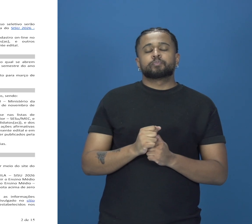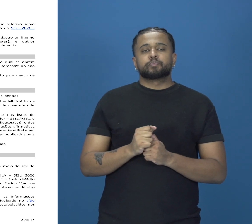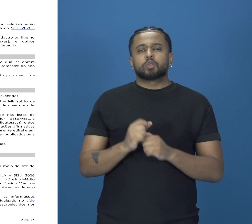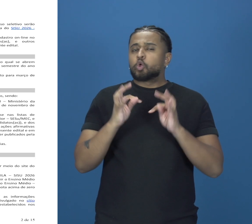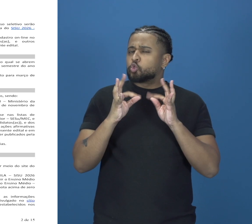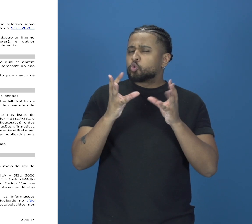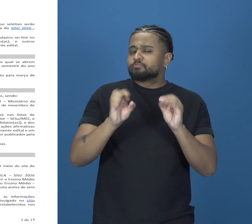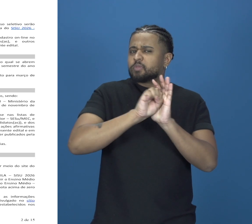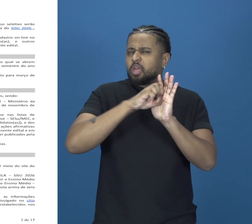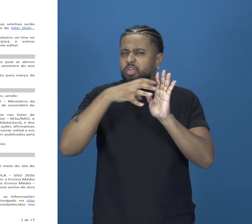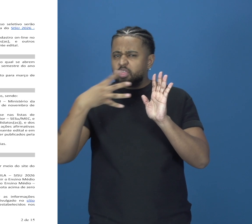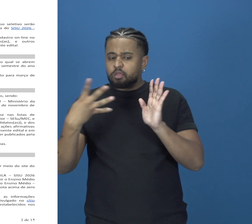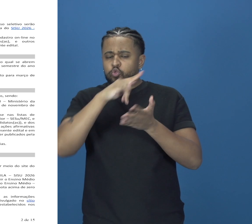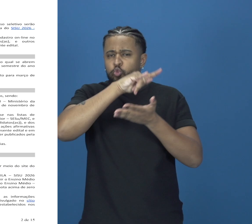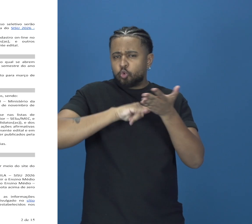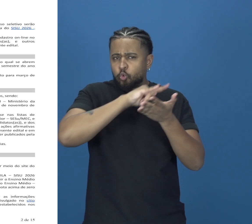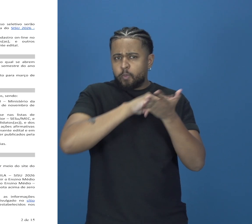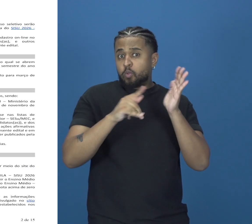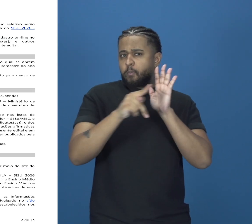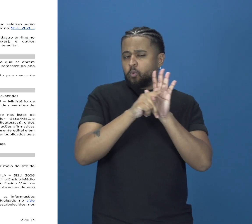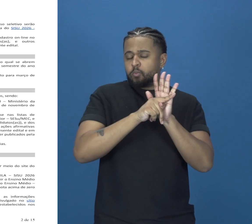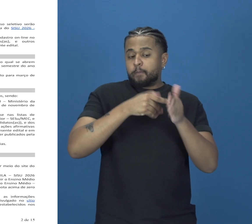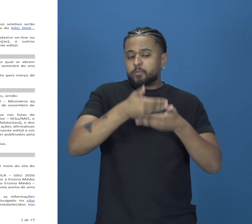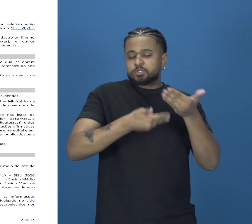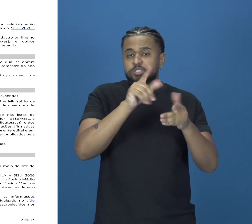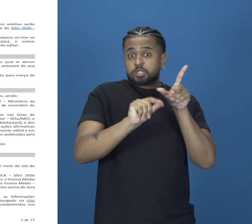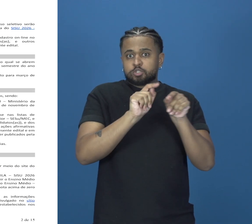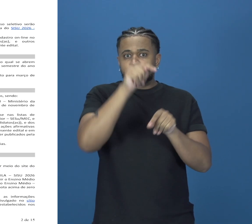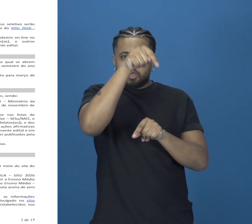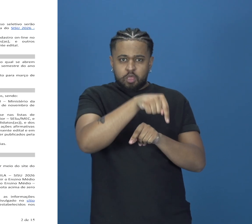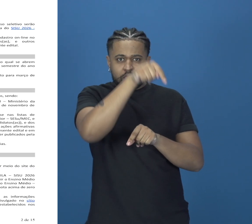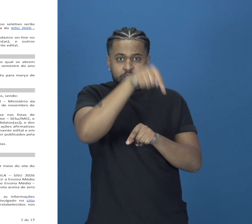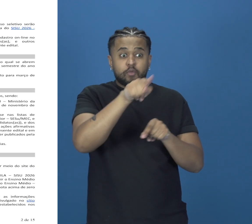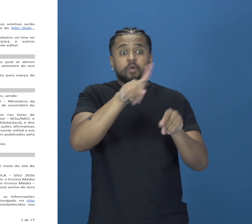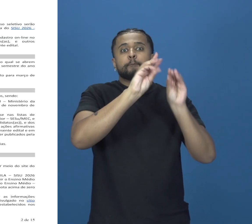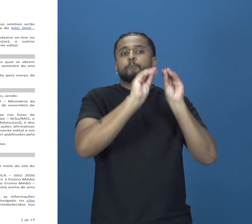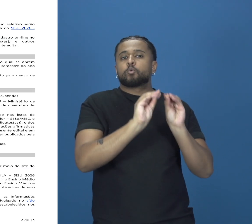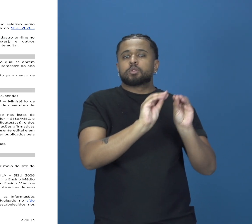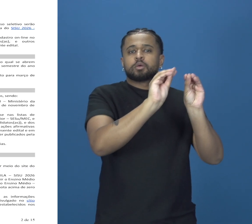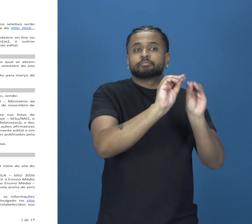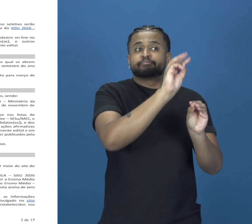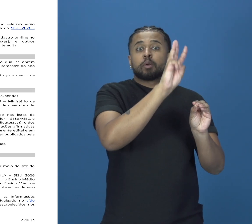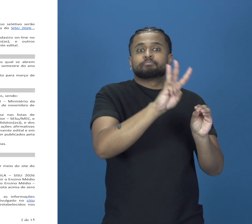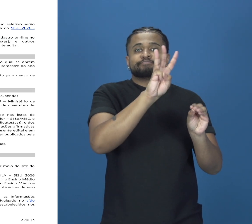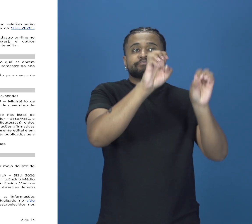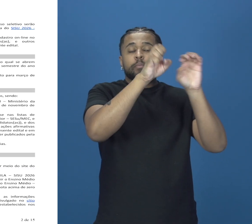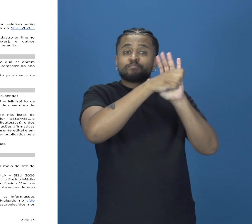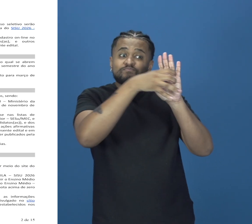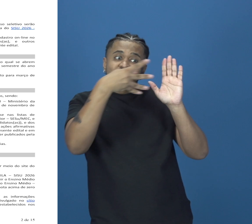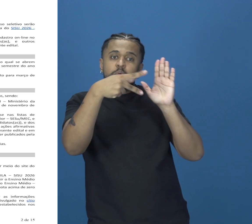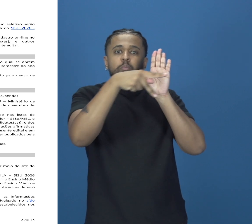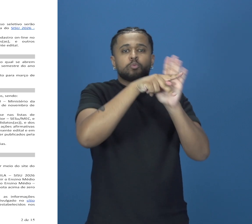Todos os editais e documentos referentes ao presente processo seletivo serão publicados no portal de editais da